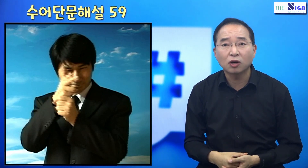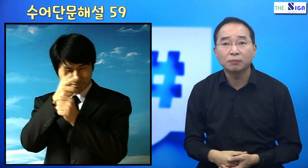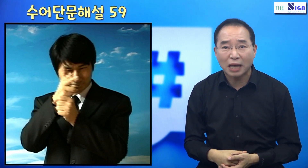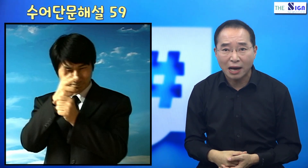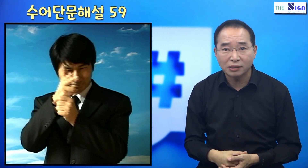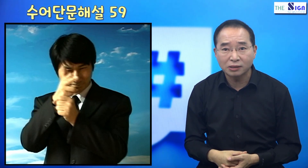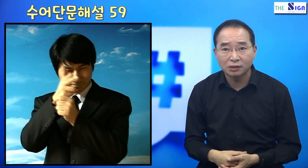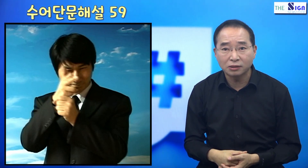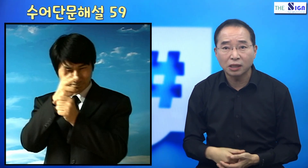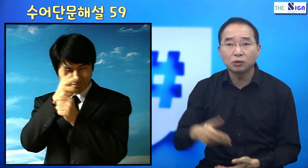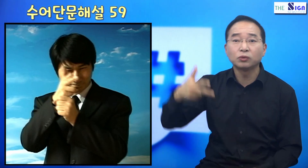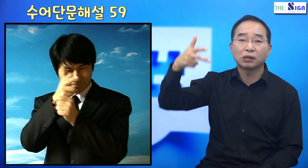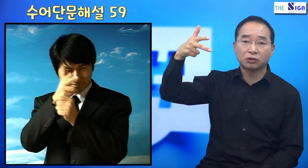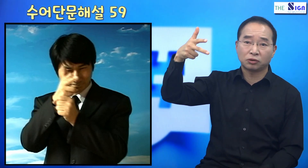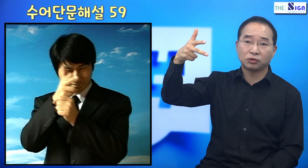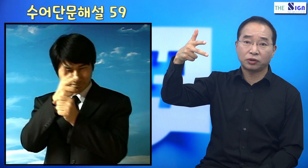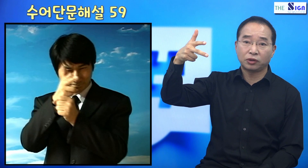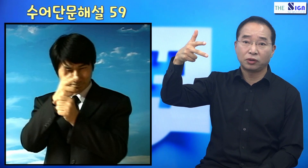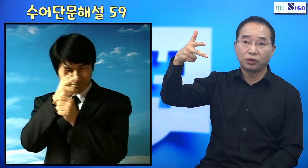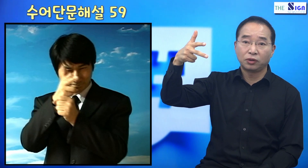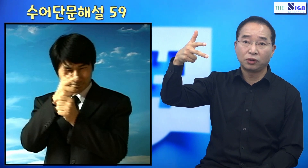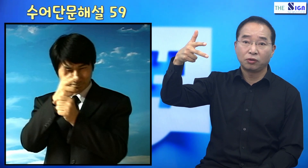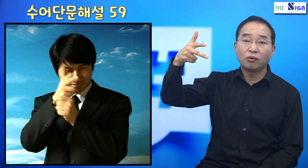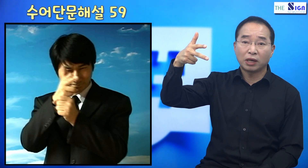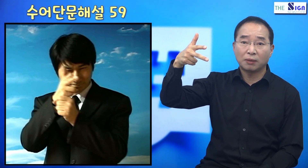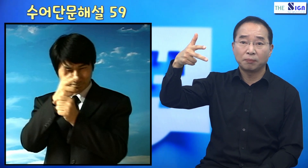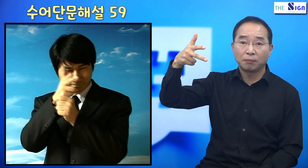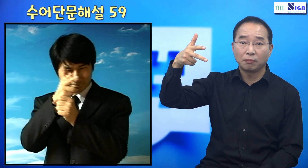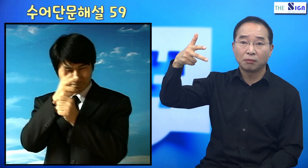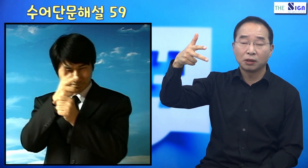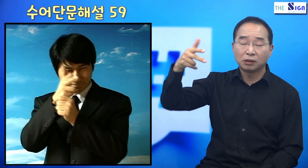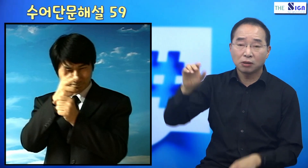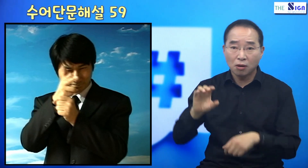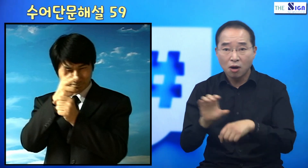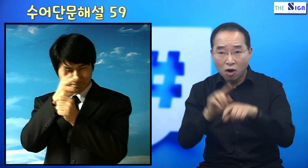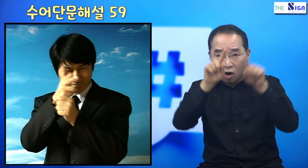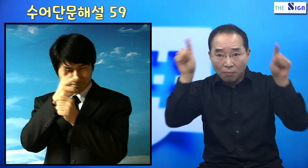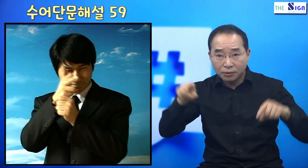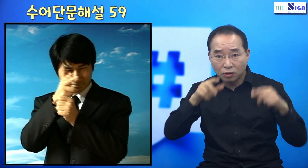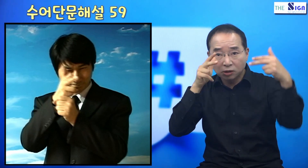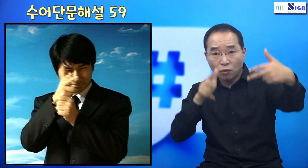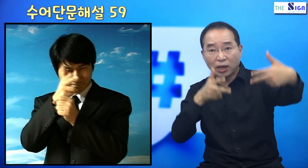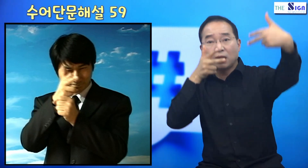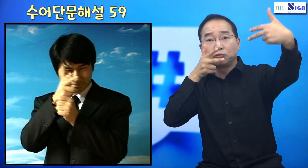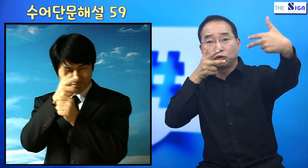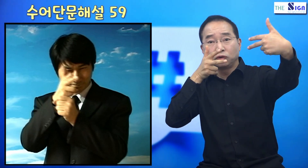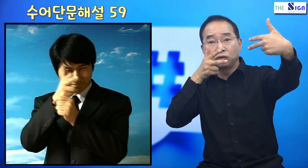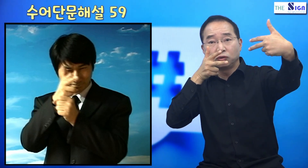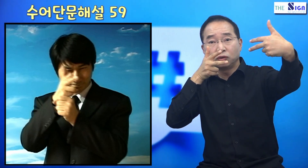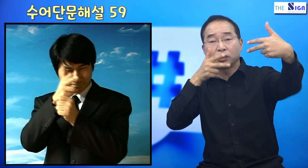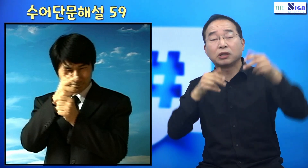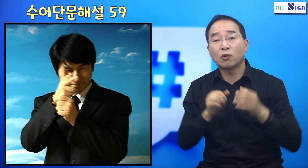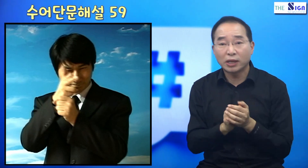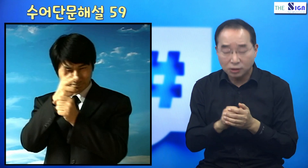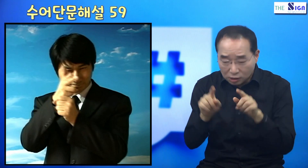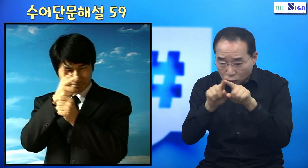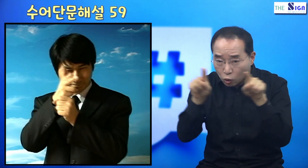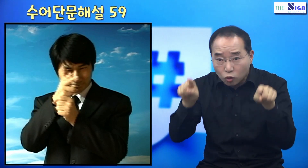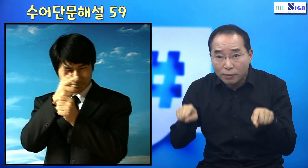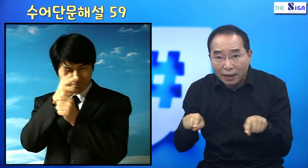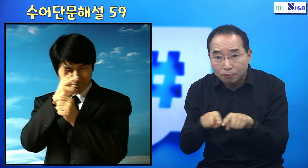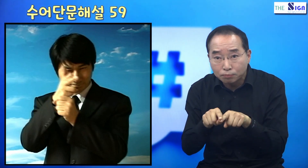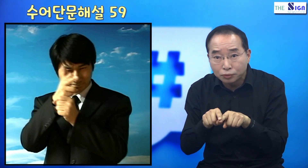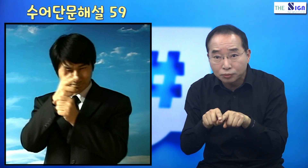웹캠이 처음 나왔을 때 이 동작을 썼었어요. 웹캠. 그래서 컴퓨터에서 웹캠으로 이렇게